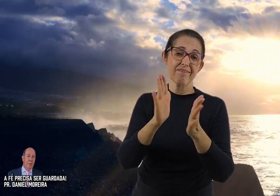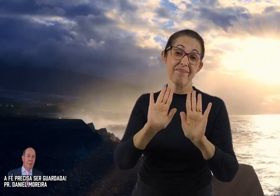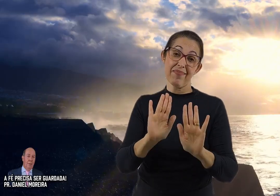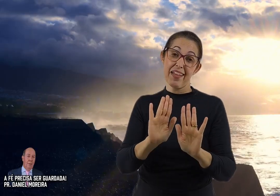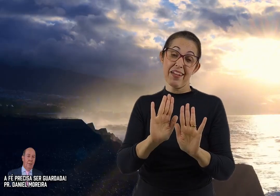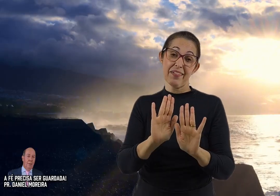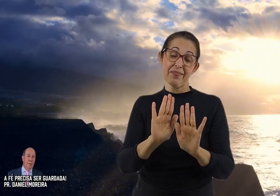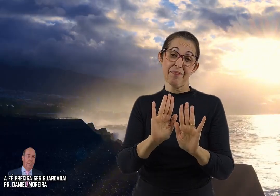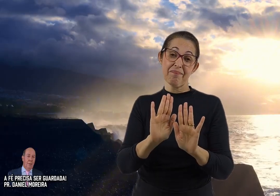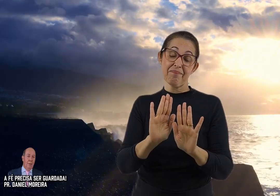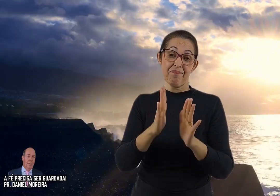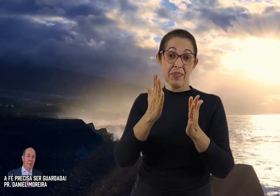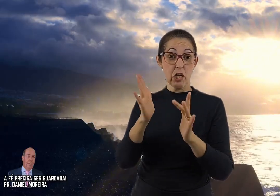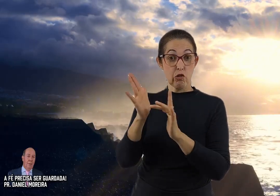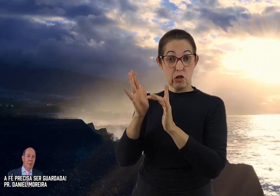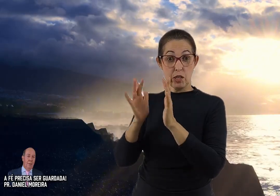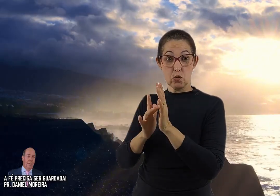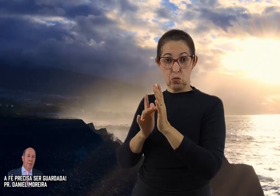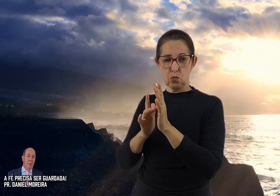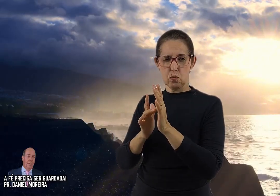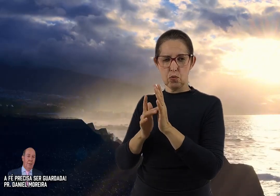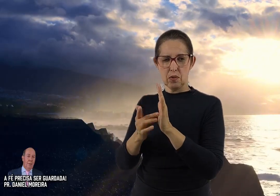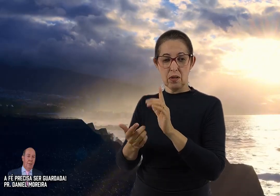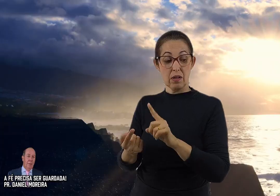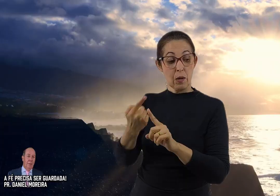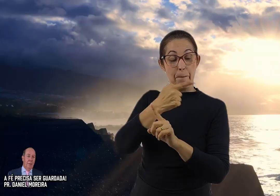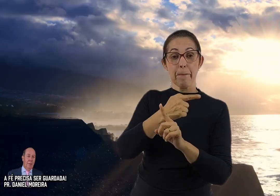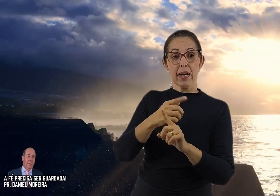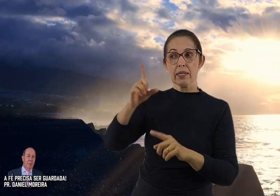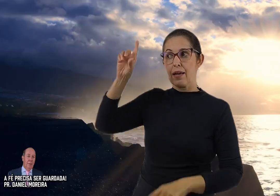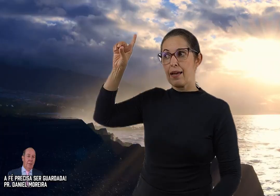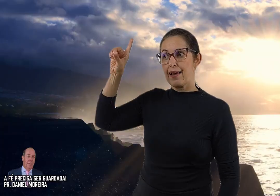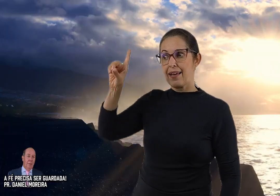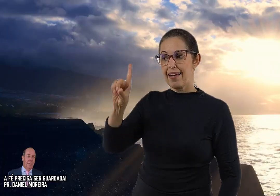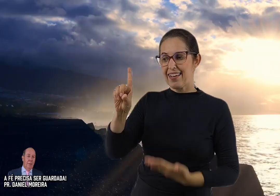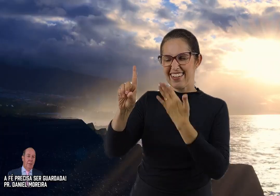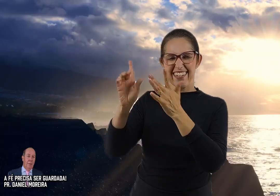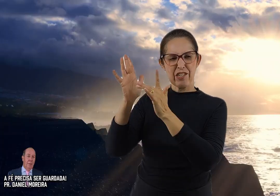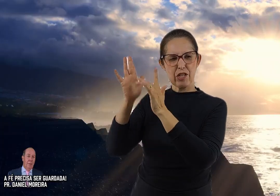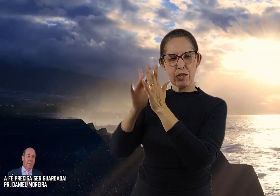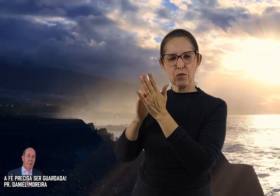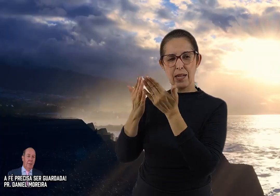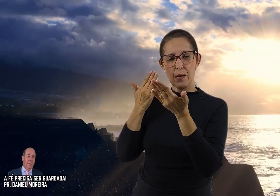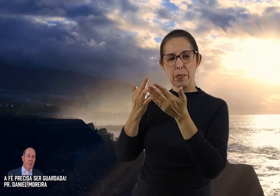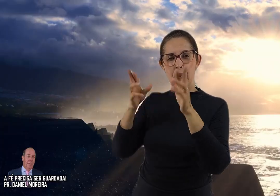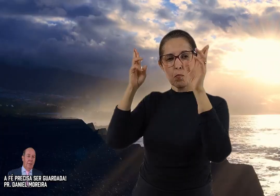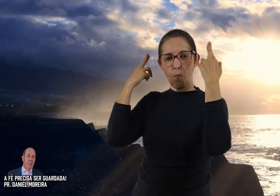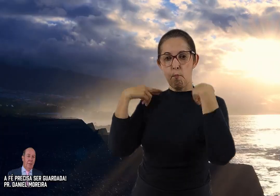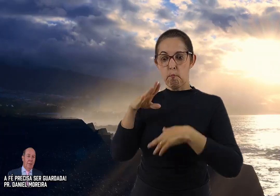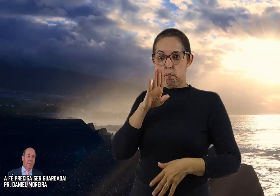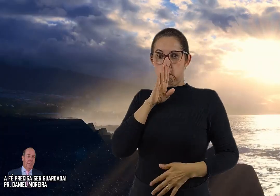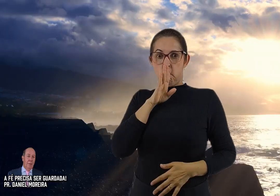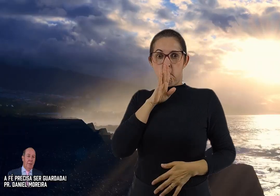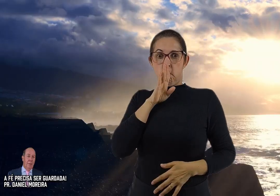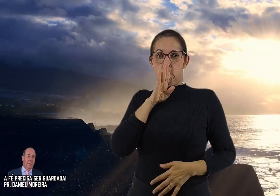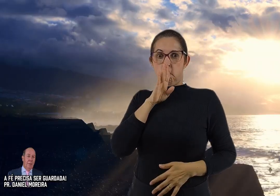Na sua primeira vinda, Jesus veio como cordeiro mudo, mas agora